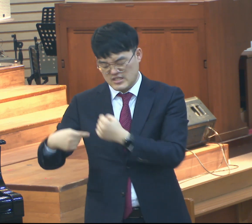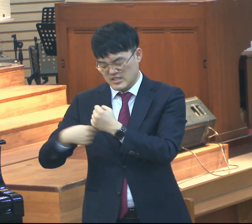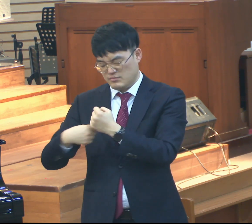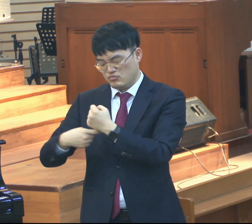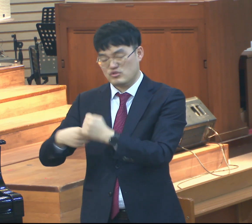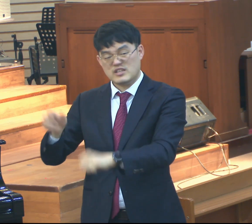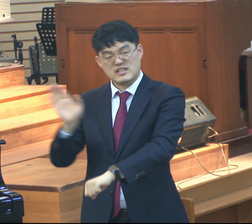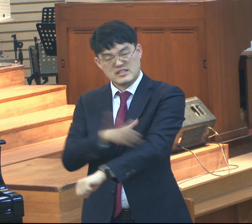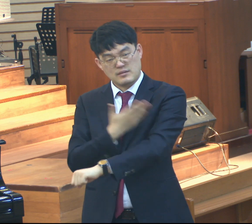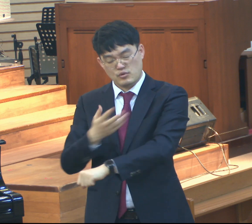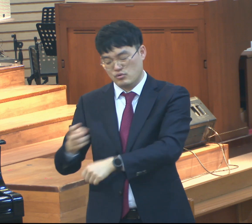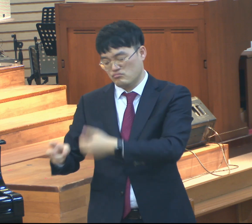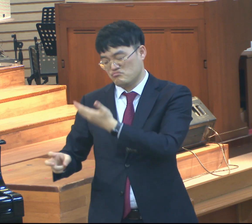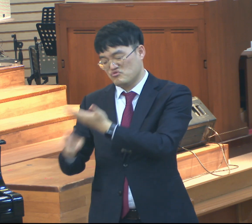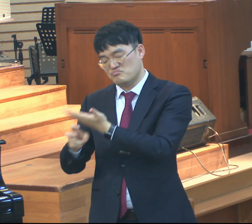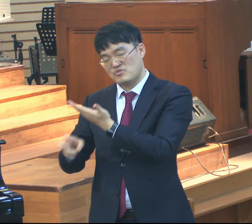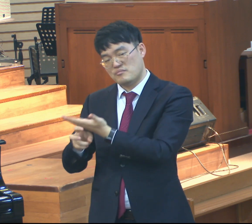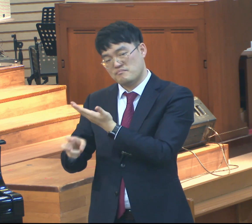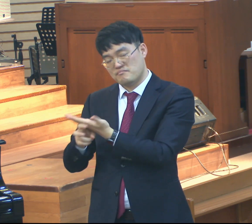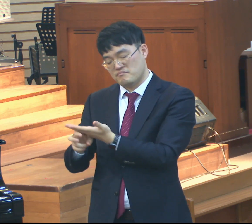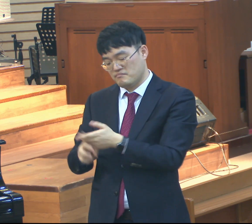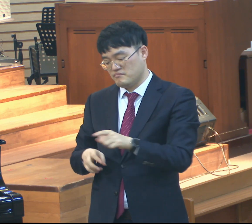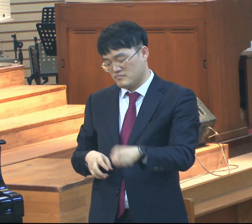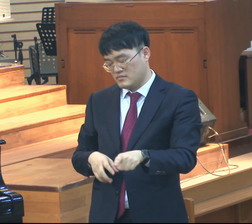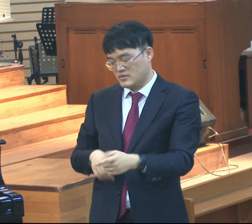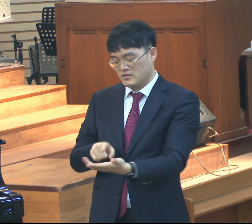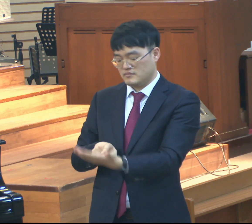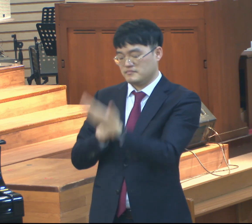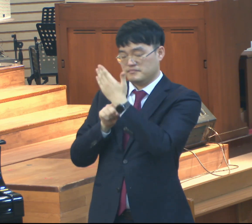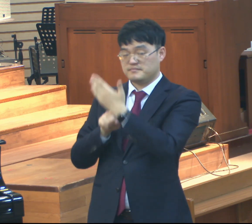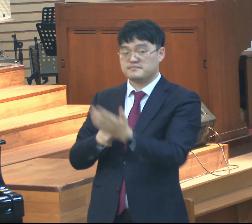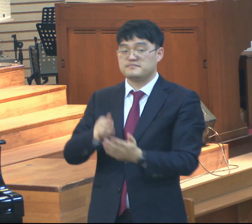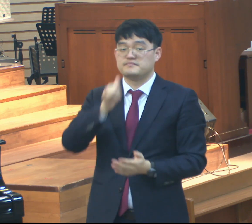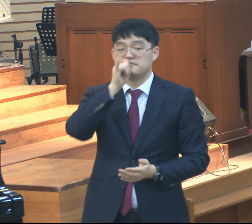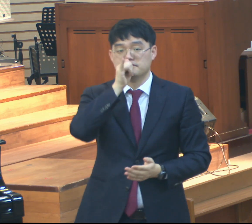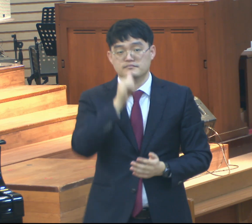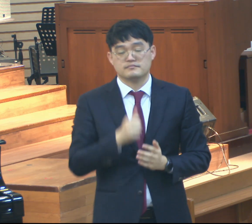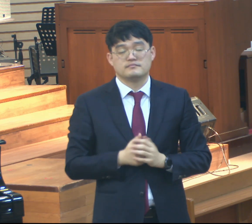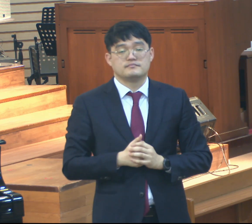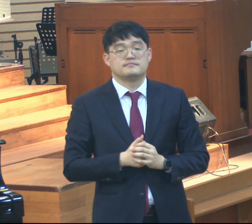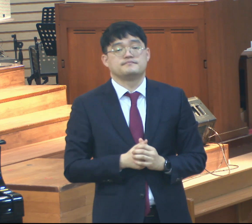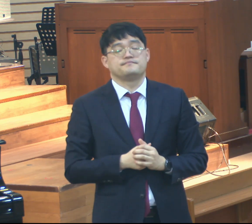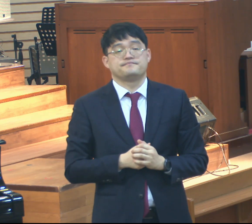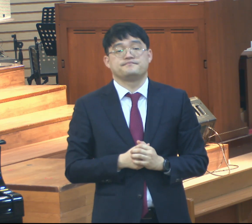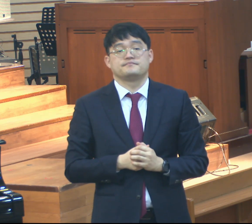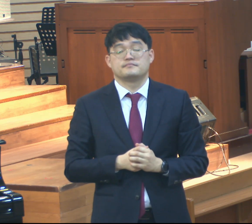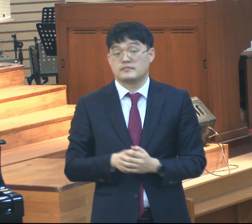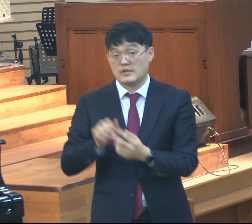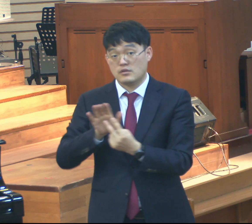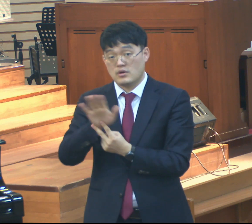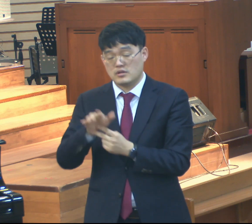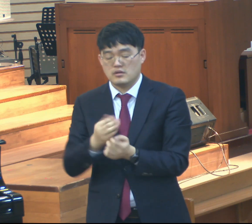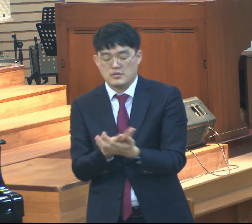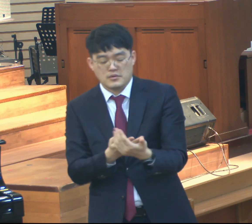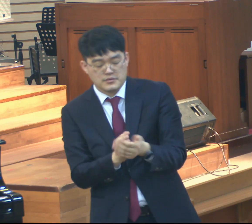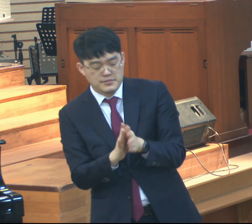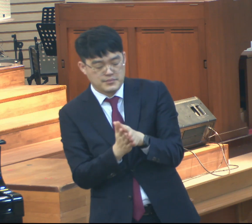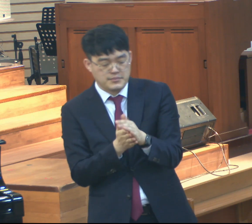불법적인 것이다, 그것을 이런 장면을 통해서 증거했습니다. 요한은 불을 쬐던 그 18절의 이